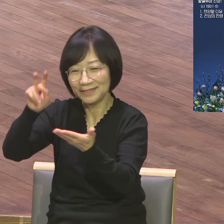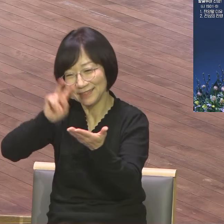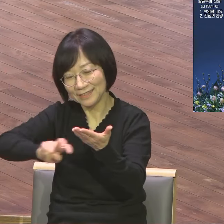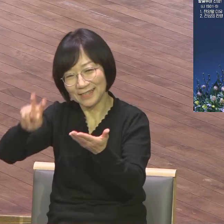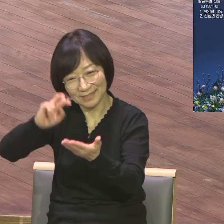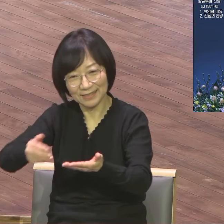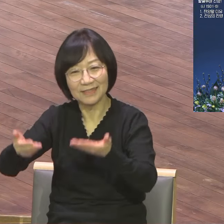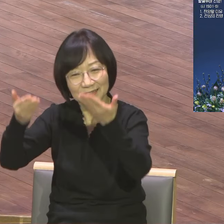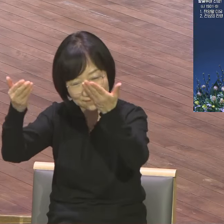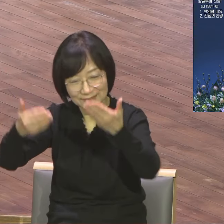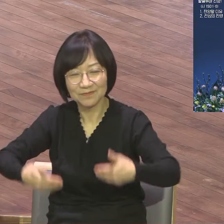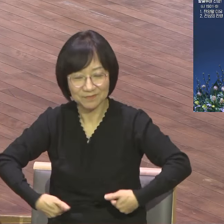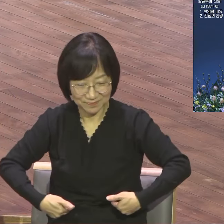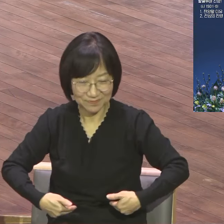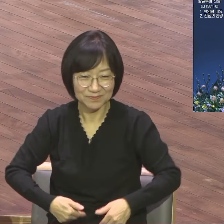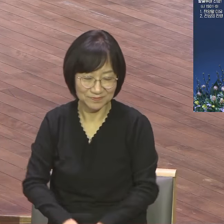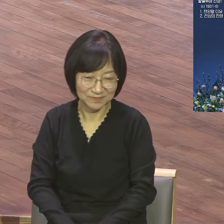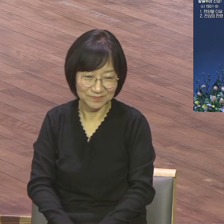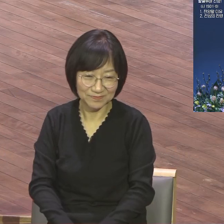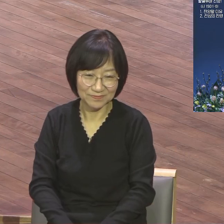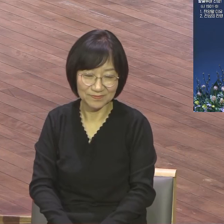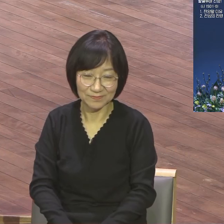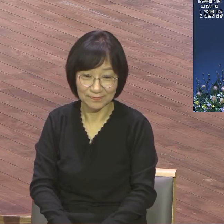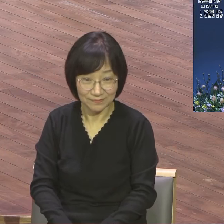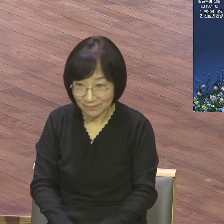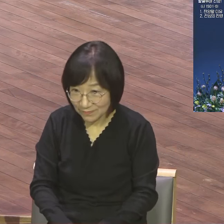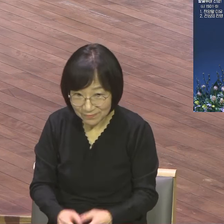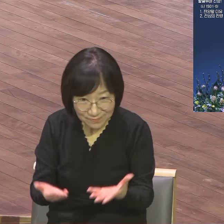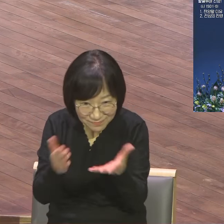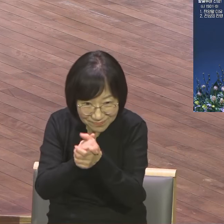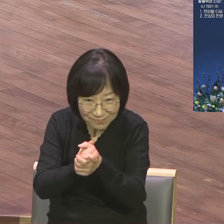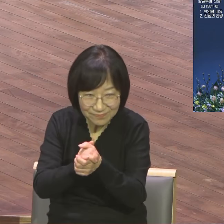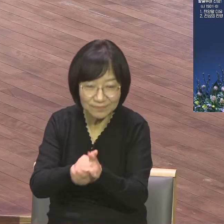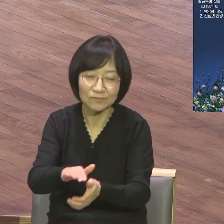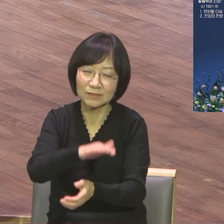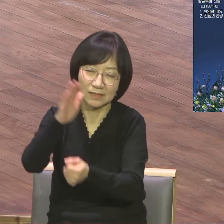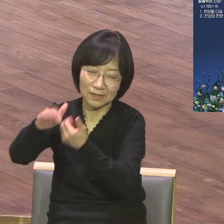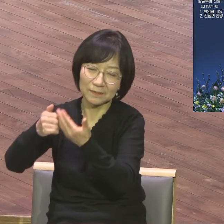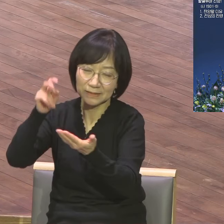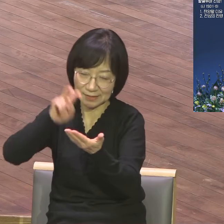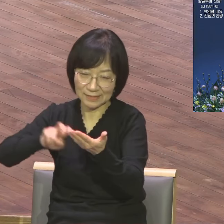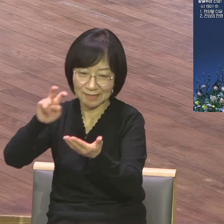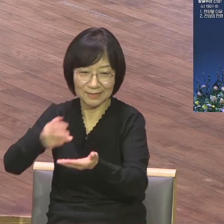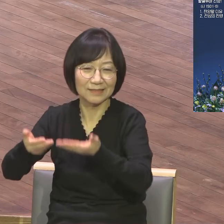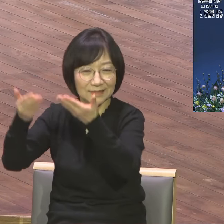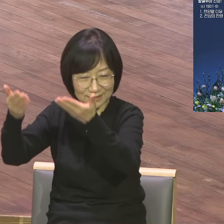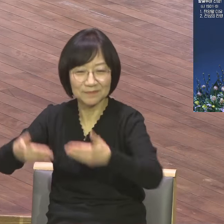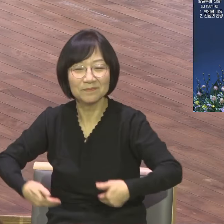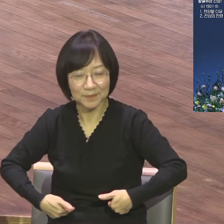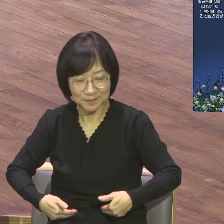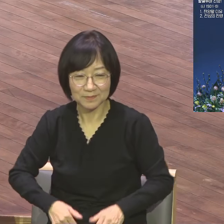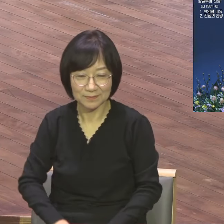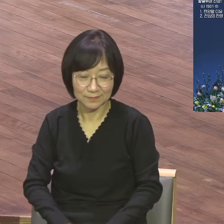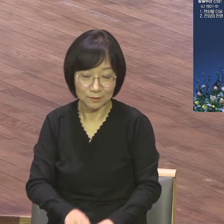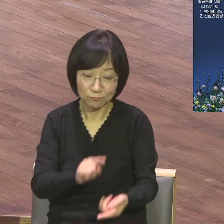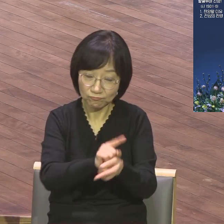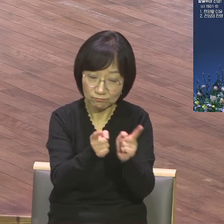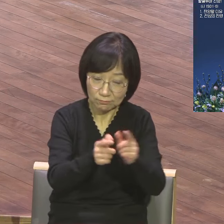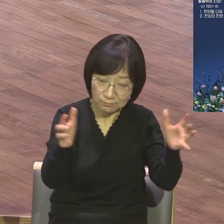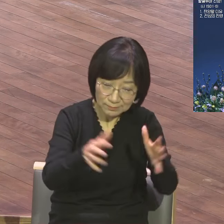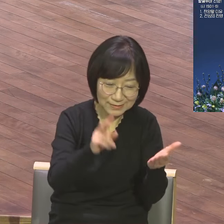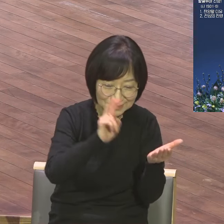지원받은 존재다. 하나님을 찬양하도록. 아멘. 찬양하도록 찬양. 같이 모여서 서로 찬양. 은혜로운